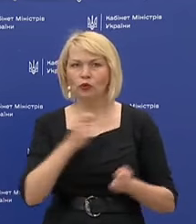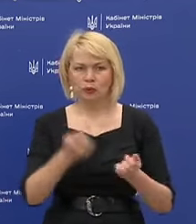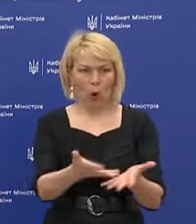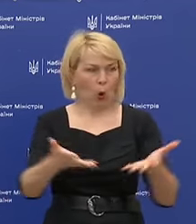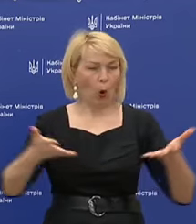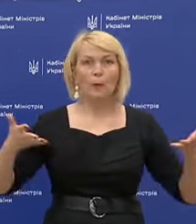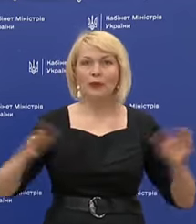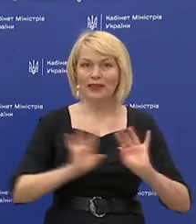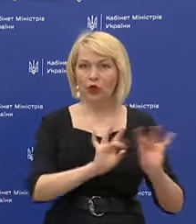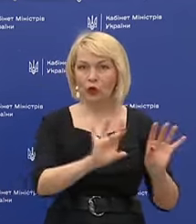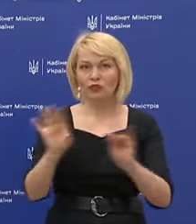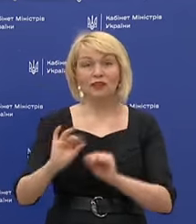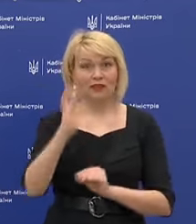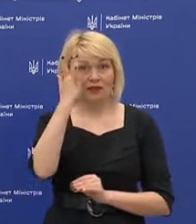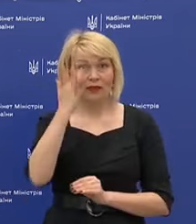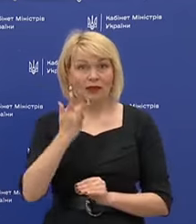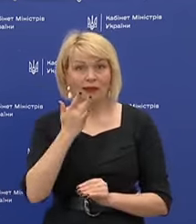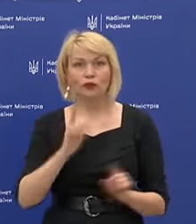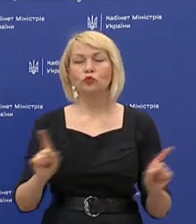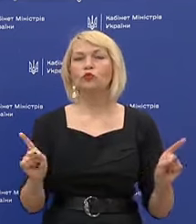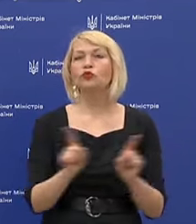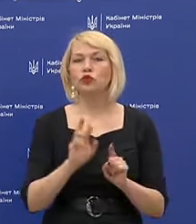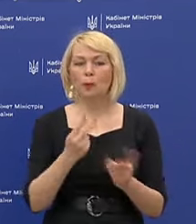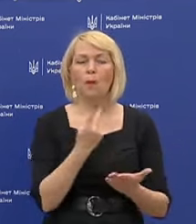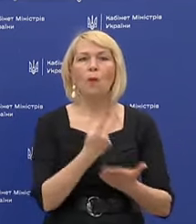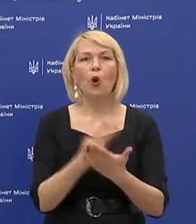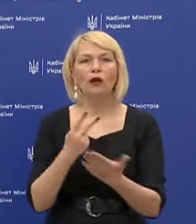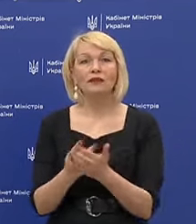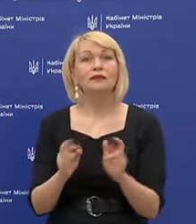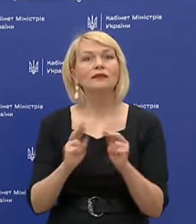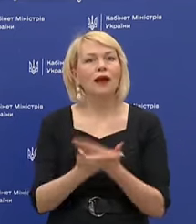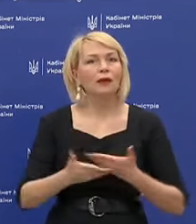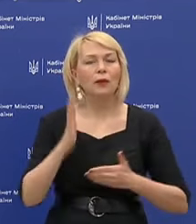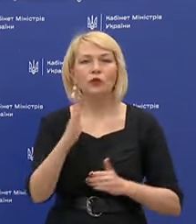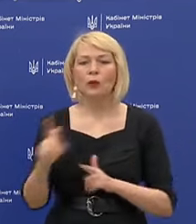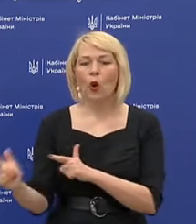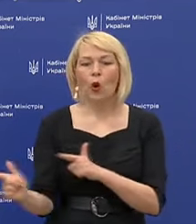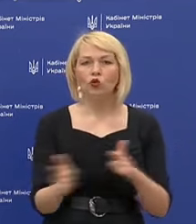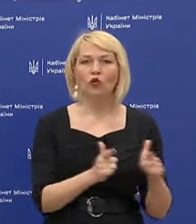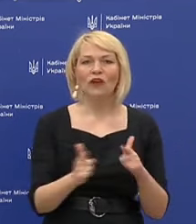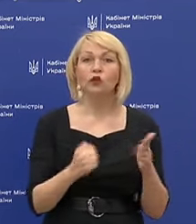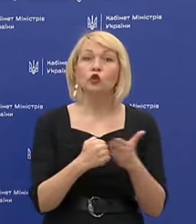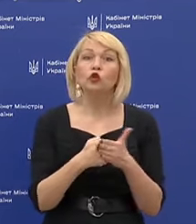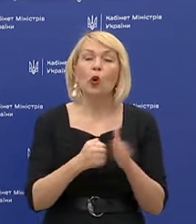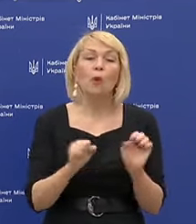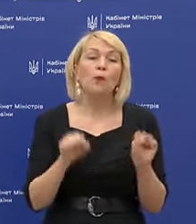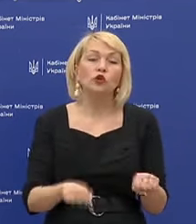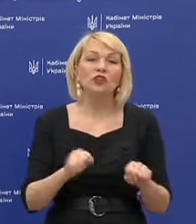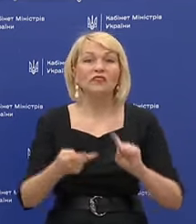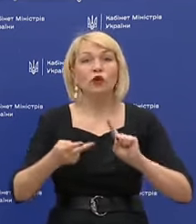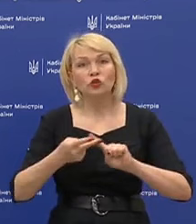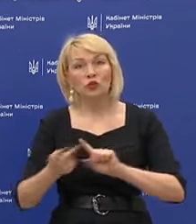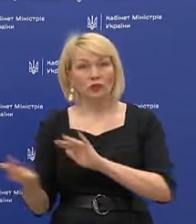вже влітку для того, щоб показати, як ми будемо готуватися до можливої другої